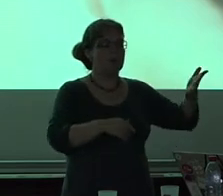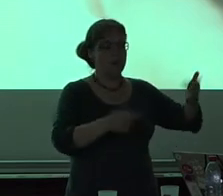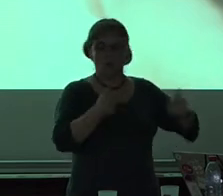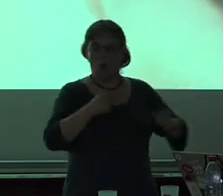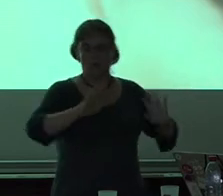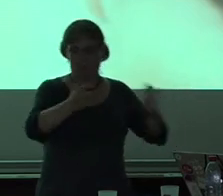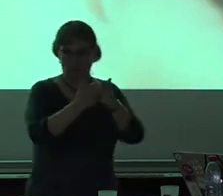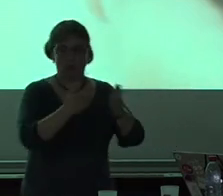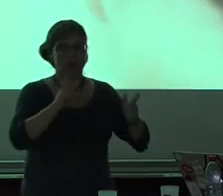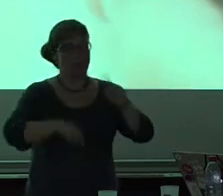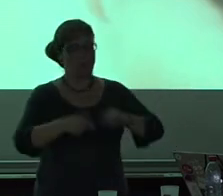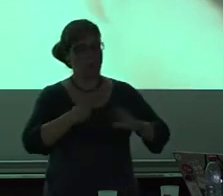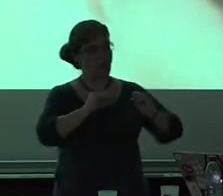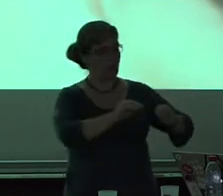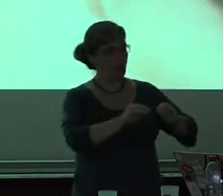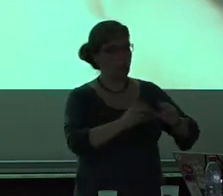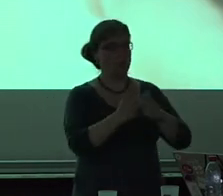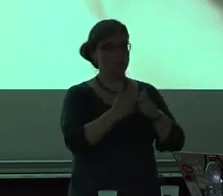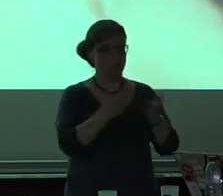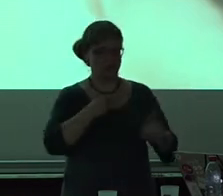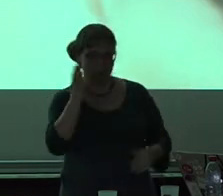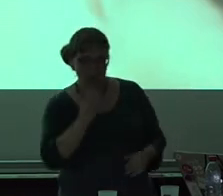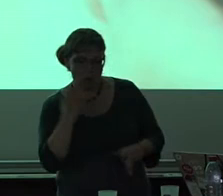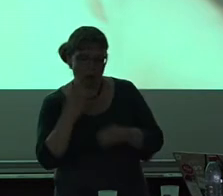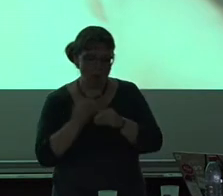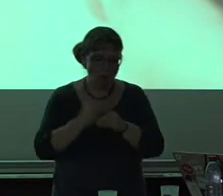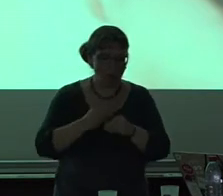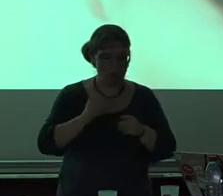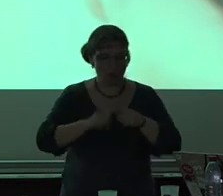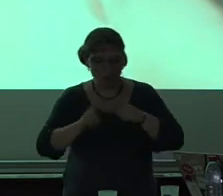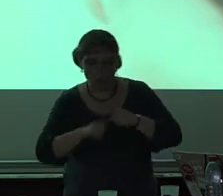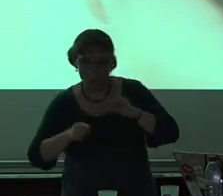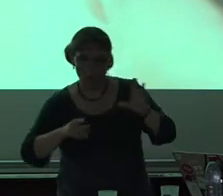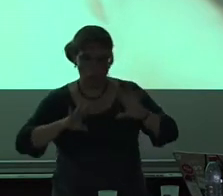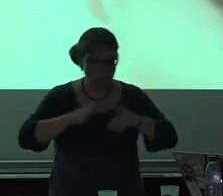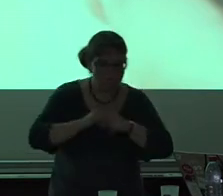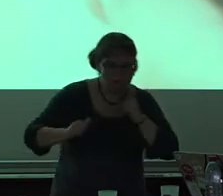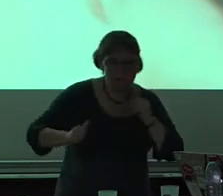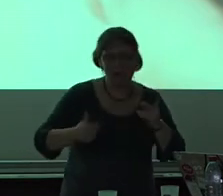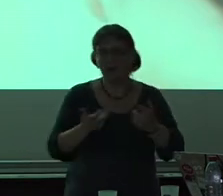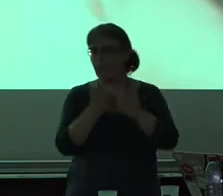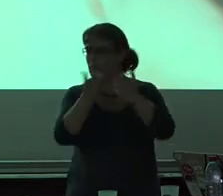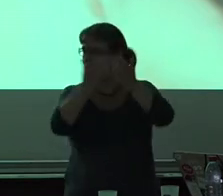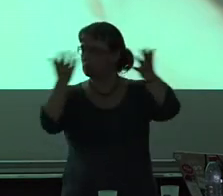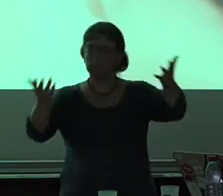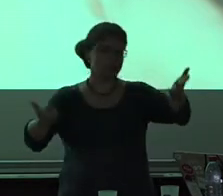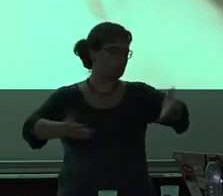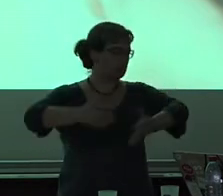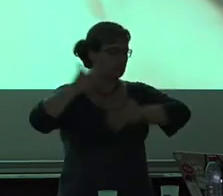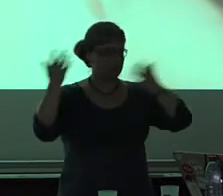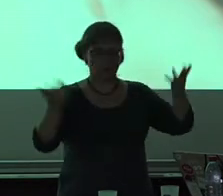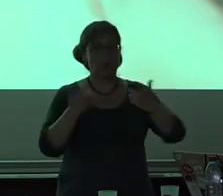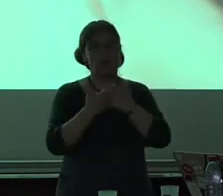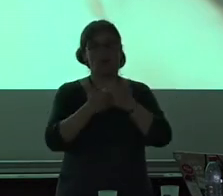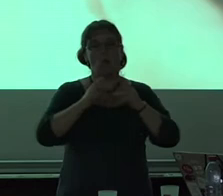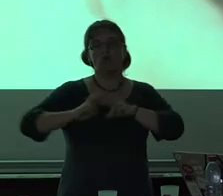je fais un cours quand j'ai besoin d'apprendre à faire quelque chose. Par exemple, je vais chercher un cours